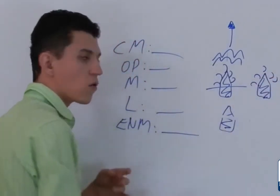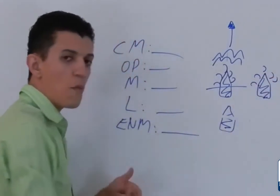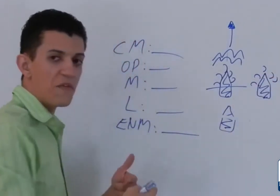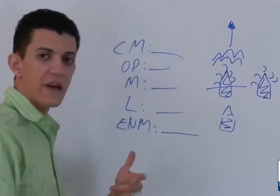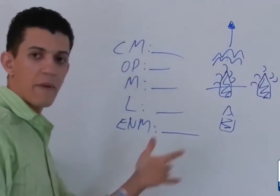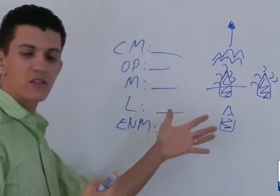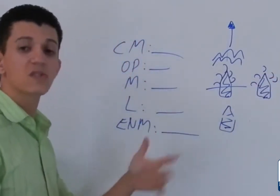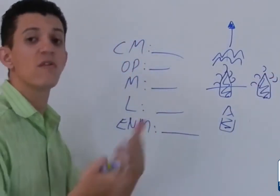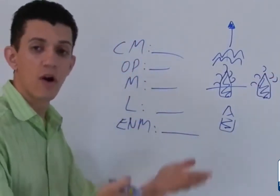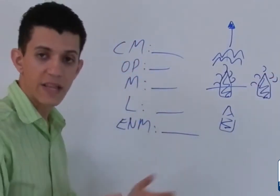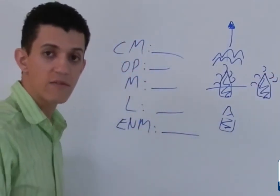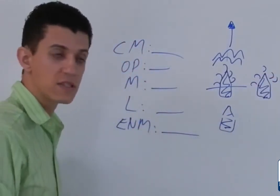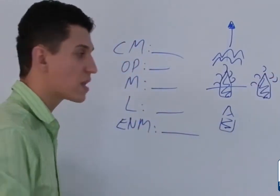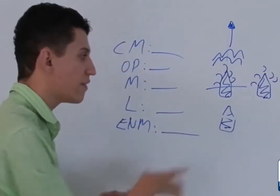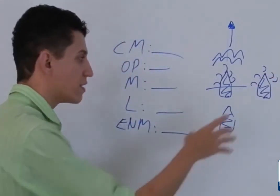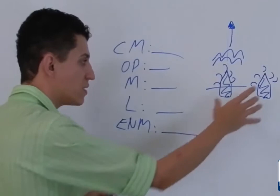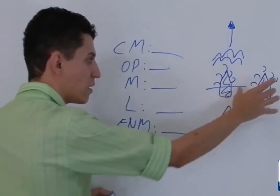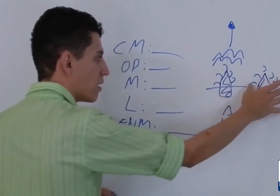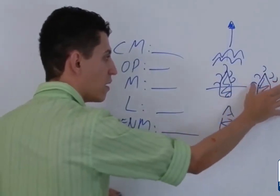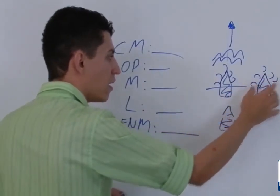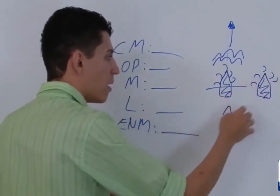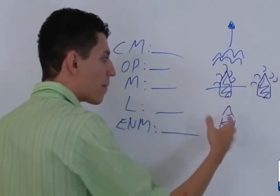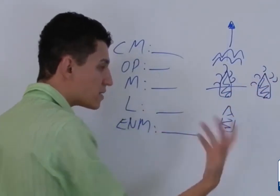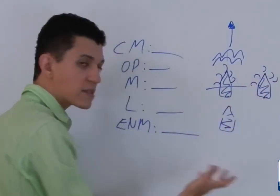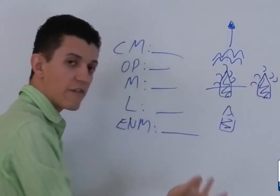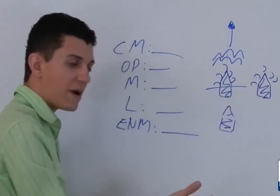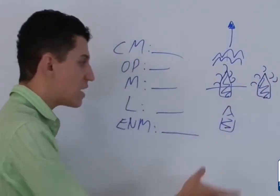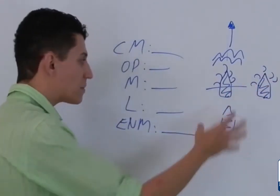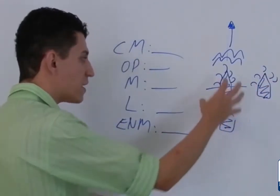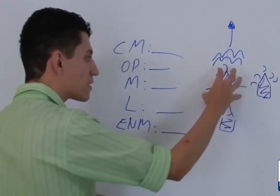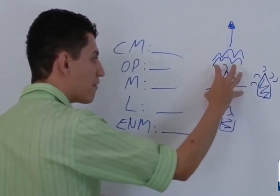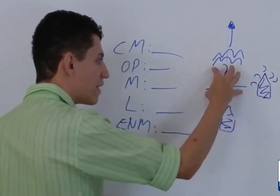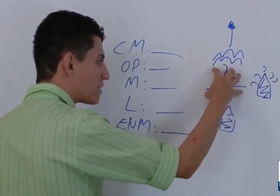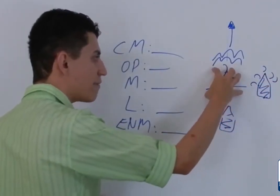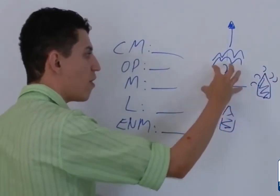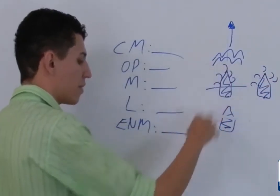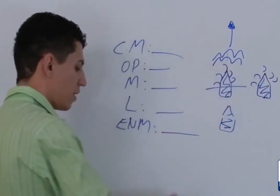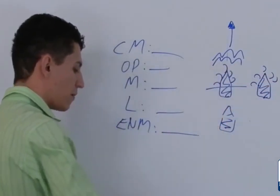Como fica mais desconfortável de se escrever assim, para se escrever mais rápido, você escreve dessa forma aqui.